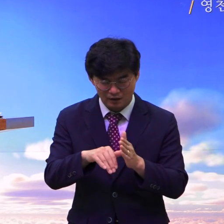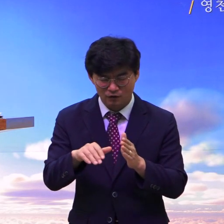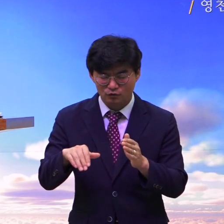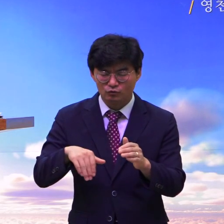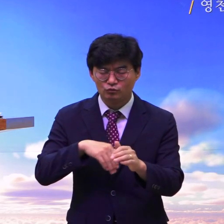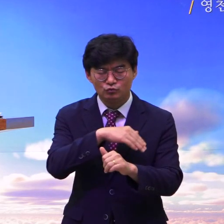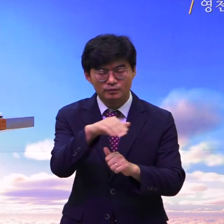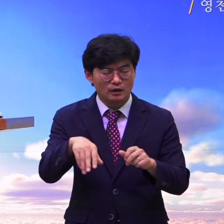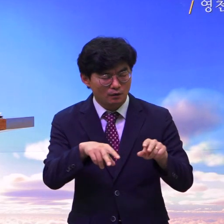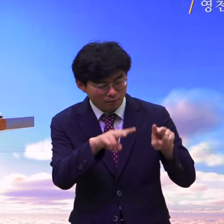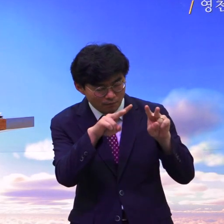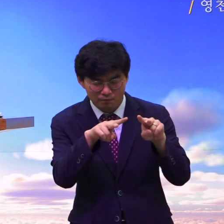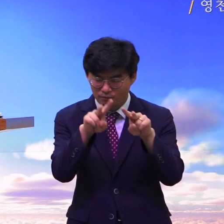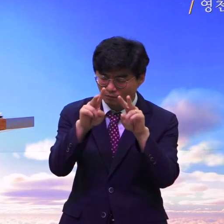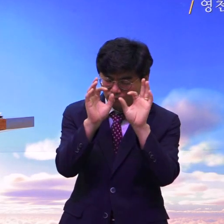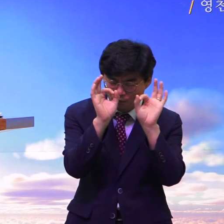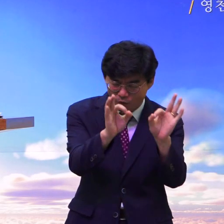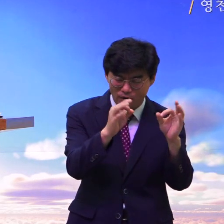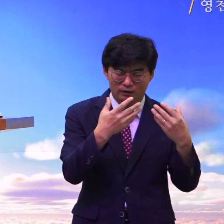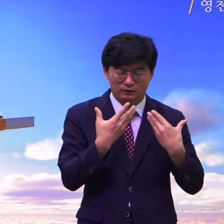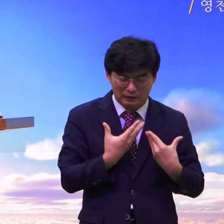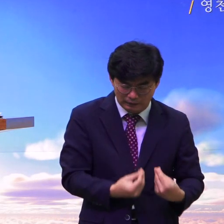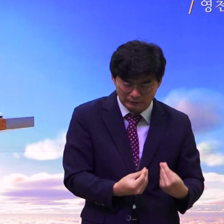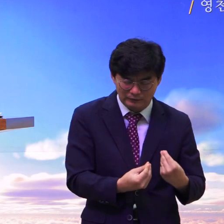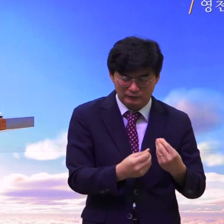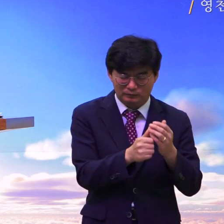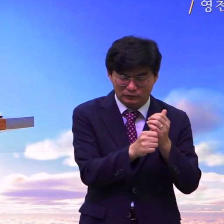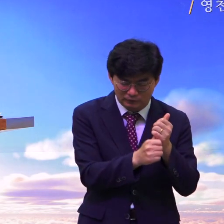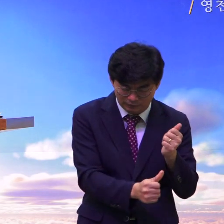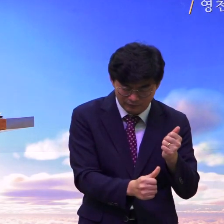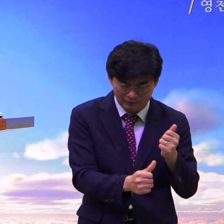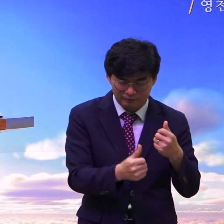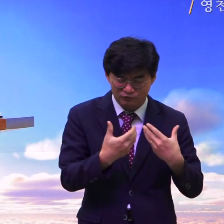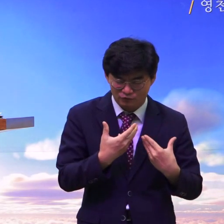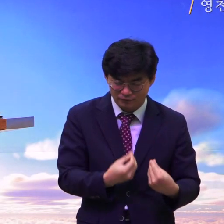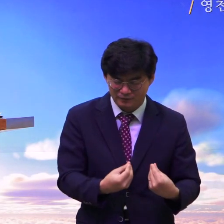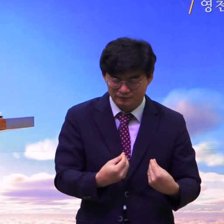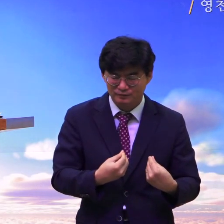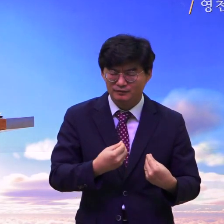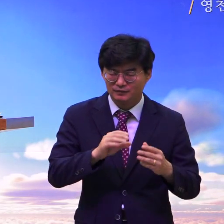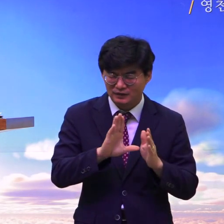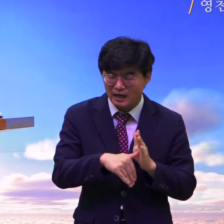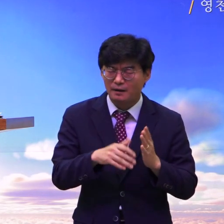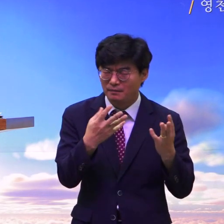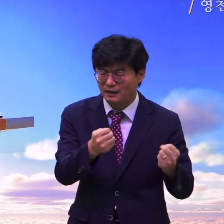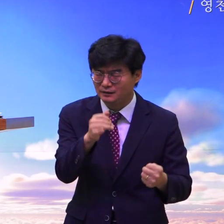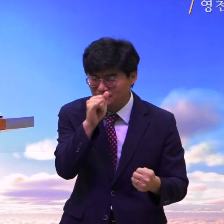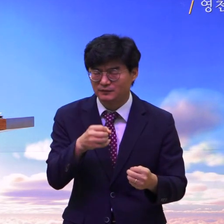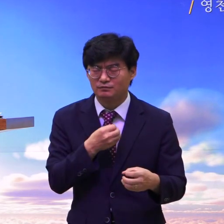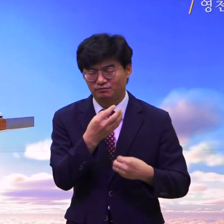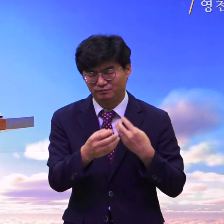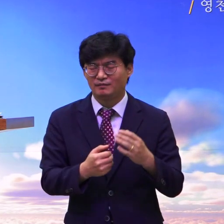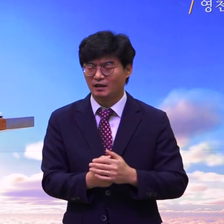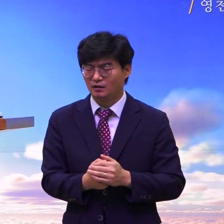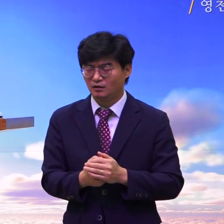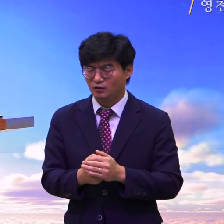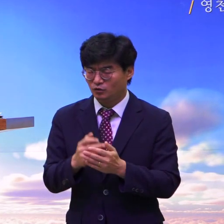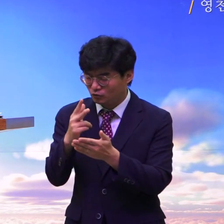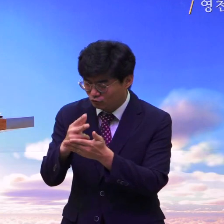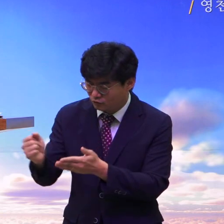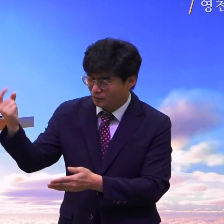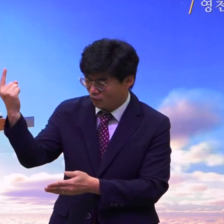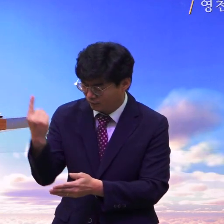우리도 낙심하며 주저앉을 때가 얼마나 많았었는지요. 주님, 우리 가운데 은혜 더하여 주시고